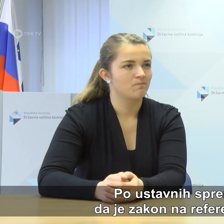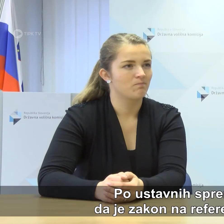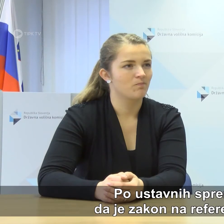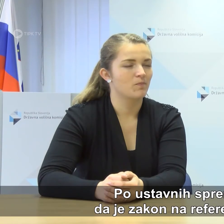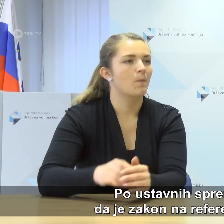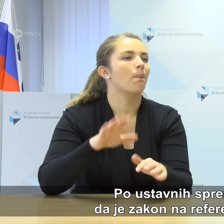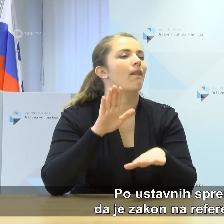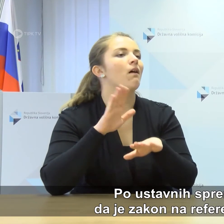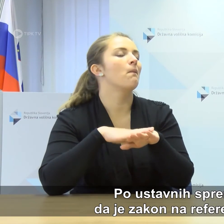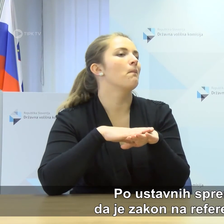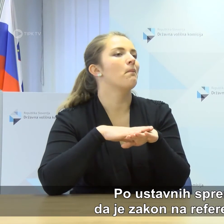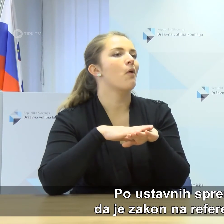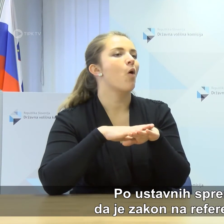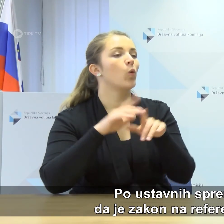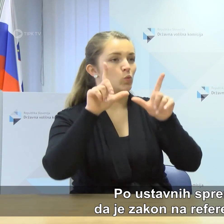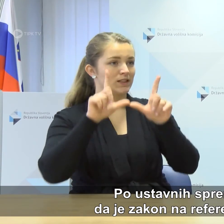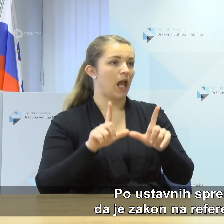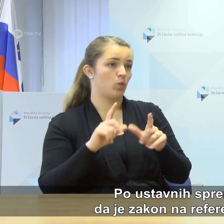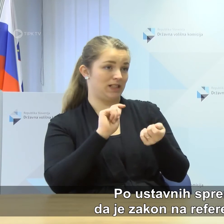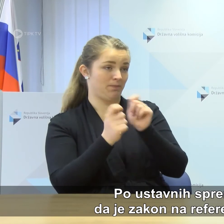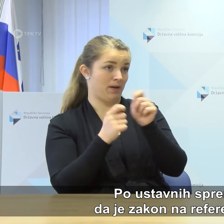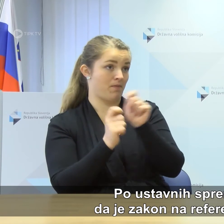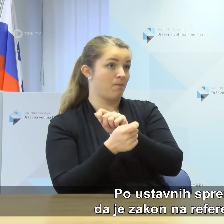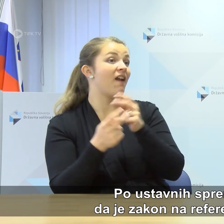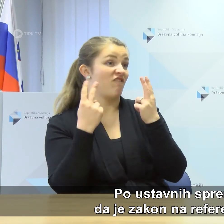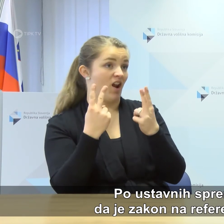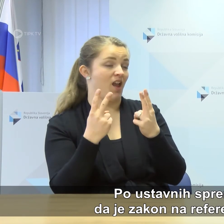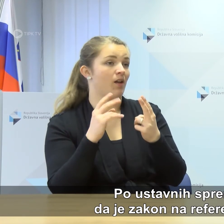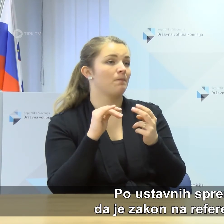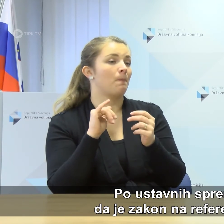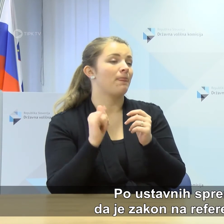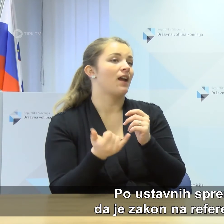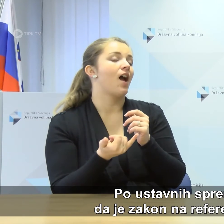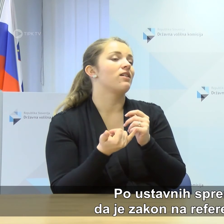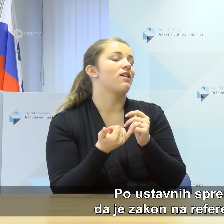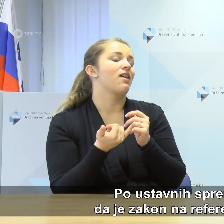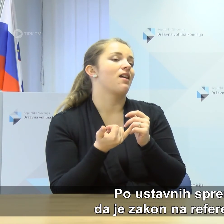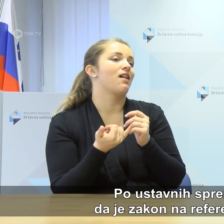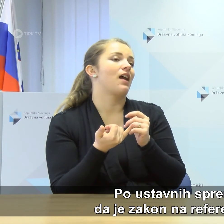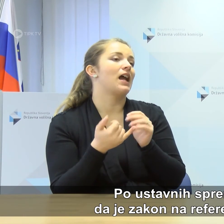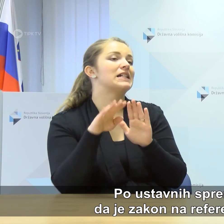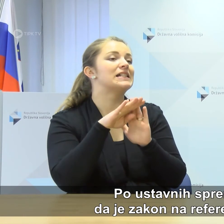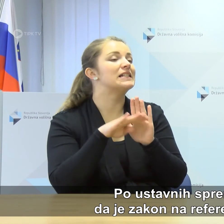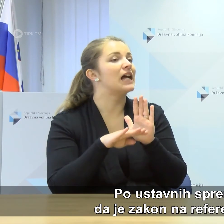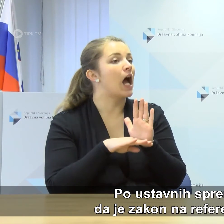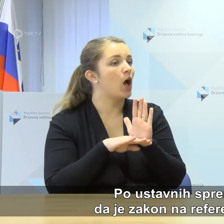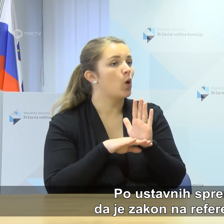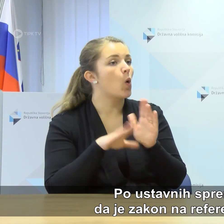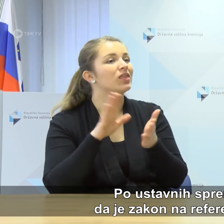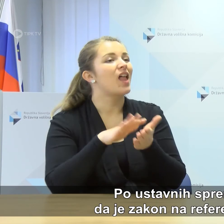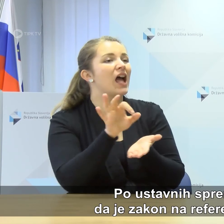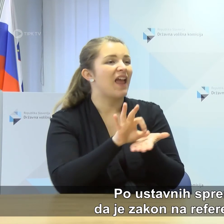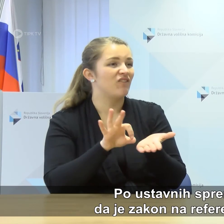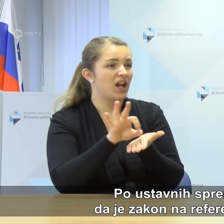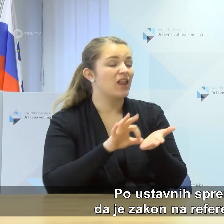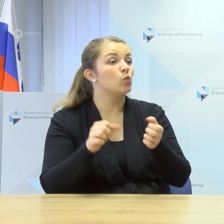V ustavnih spremembah velja, da je zakon na referendumu zavrnjen in govorimo